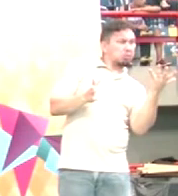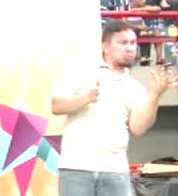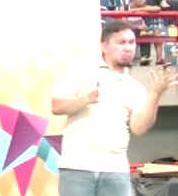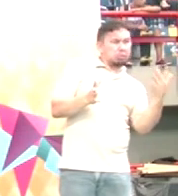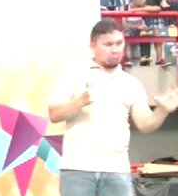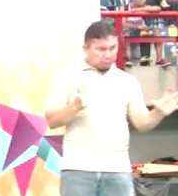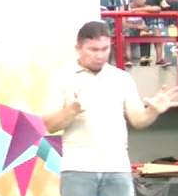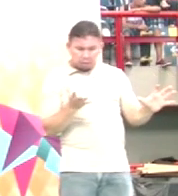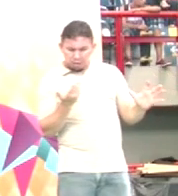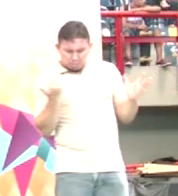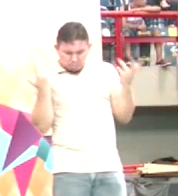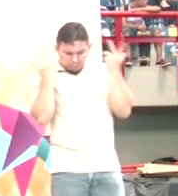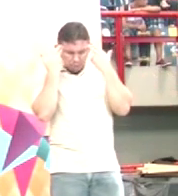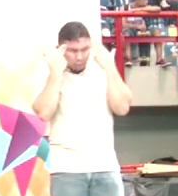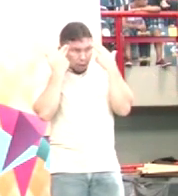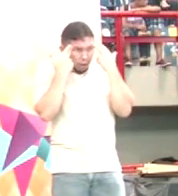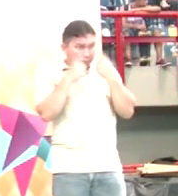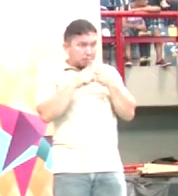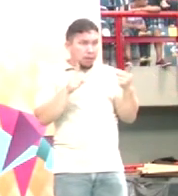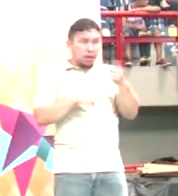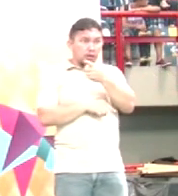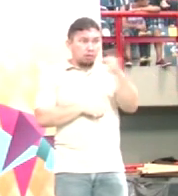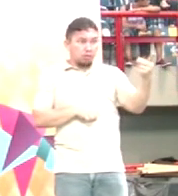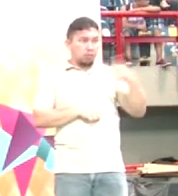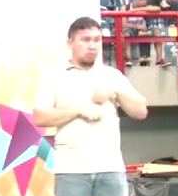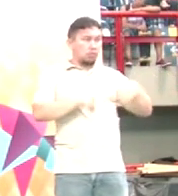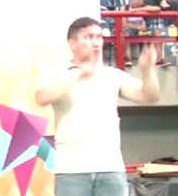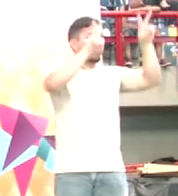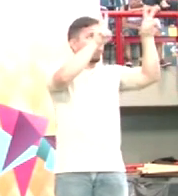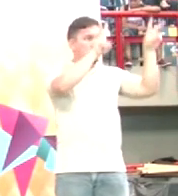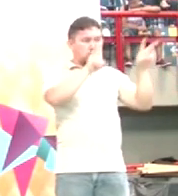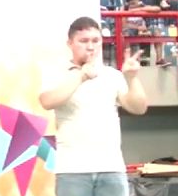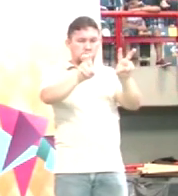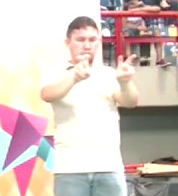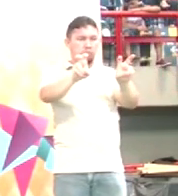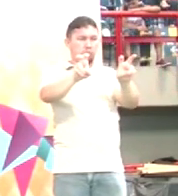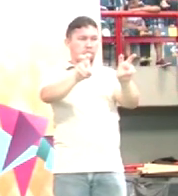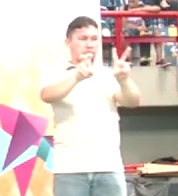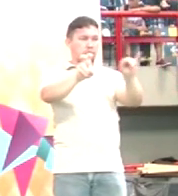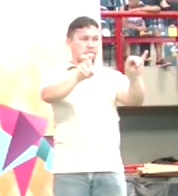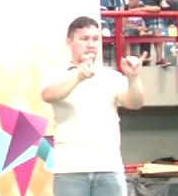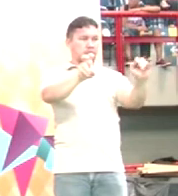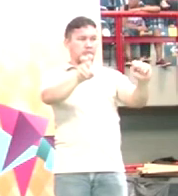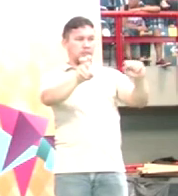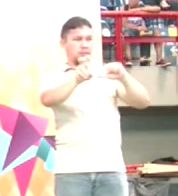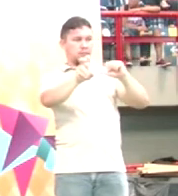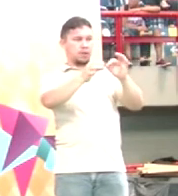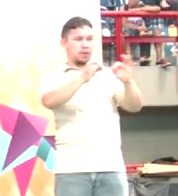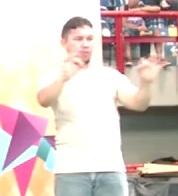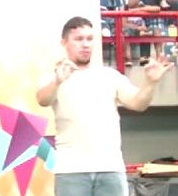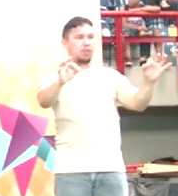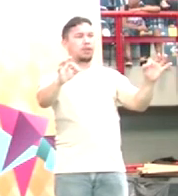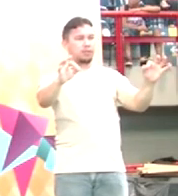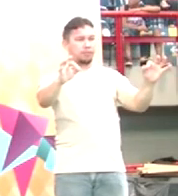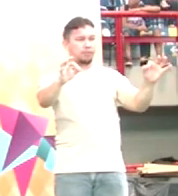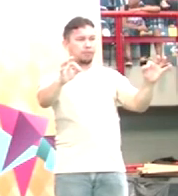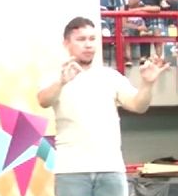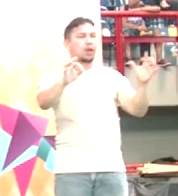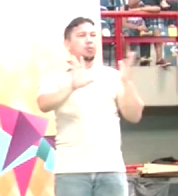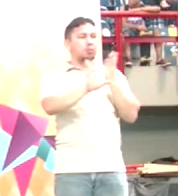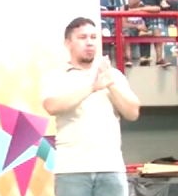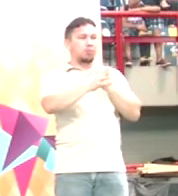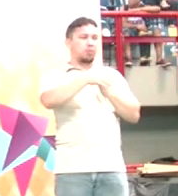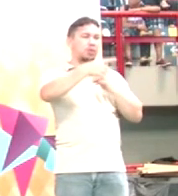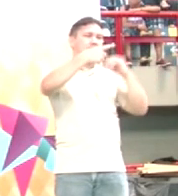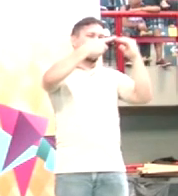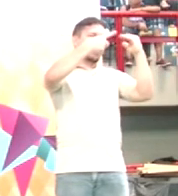também está bem. Agora, quem colocar o título vai ganhar uma linha. Ele é contado como